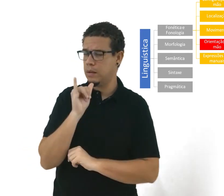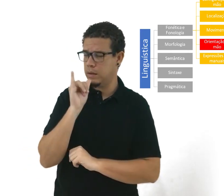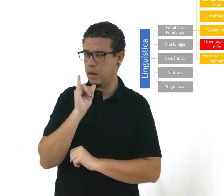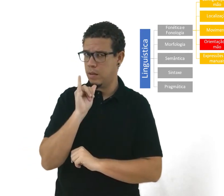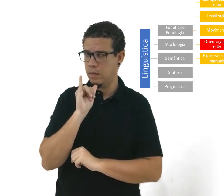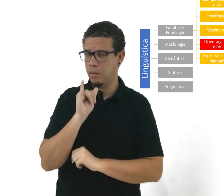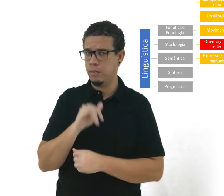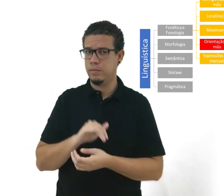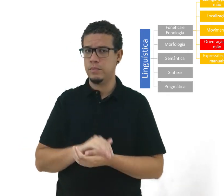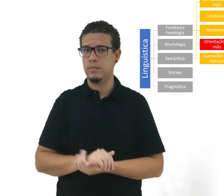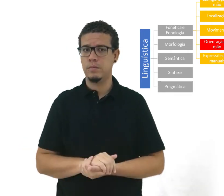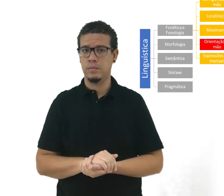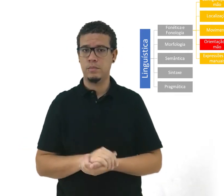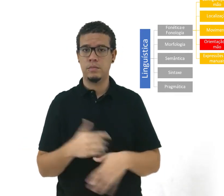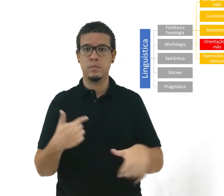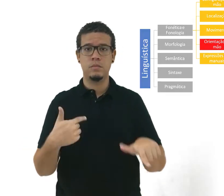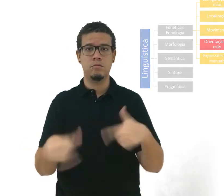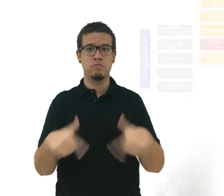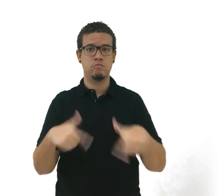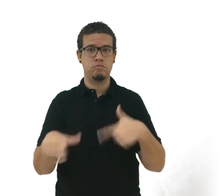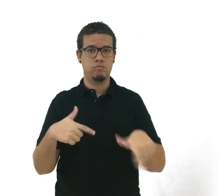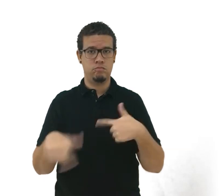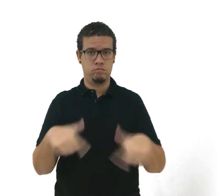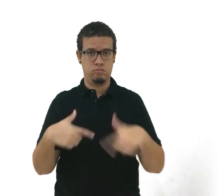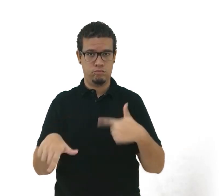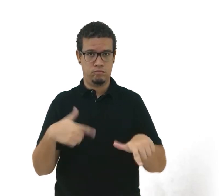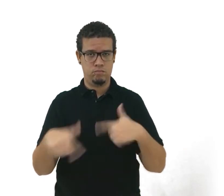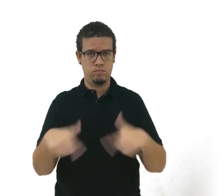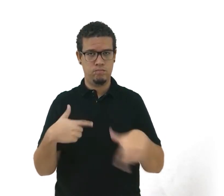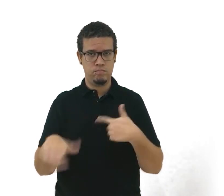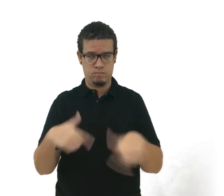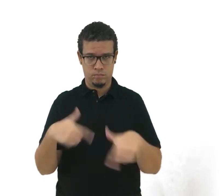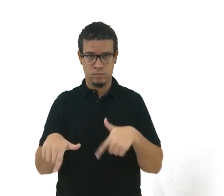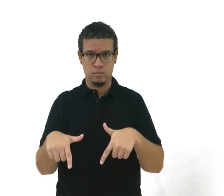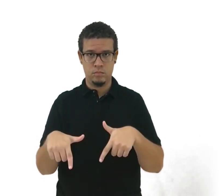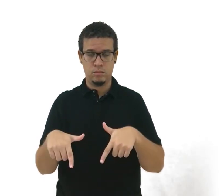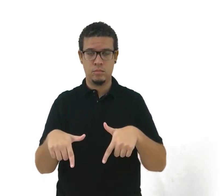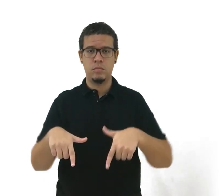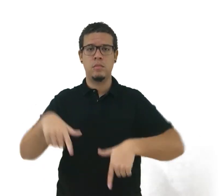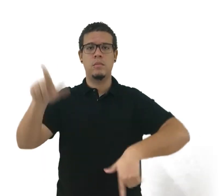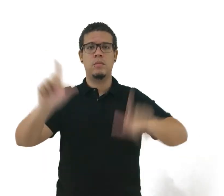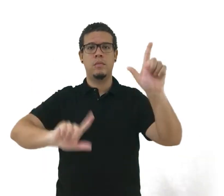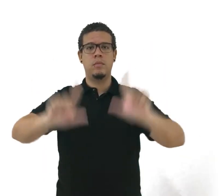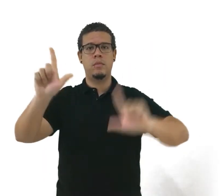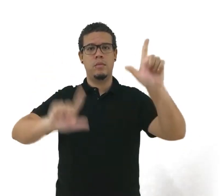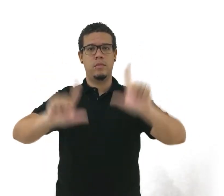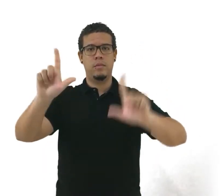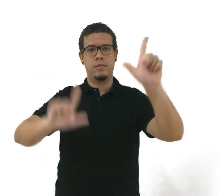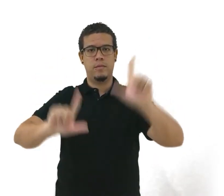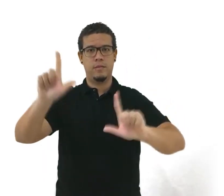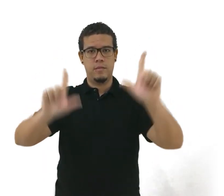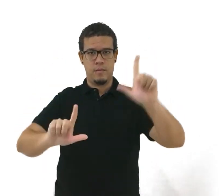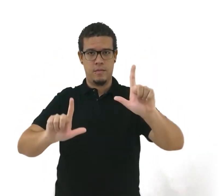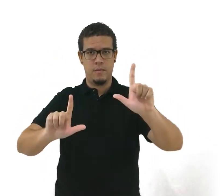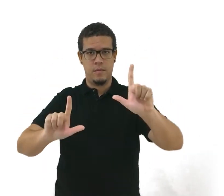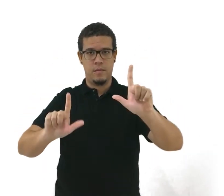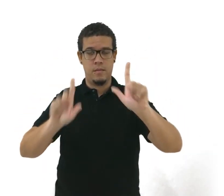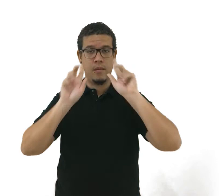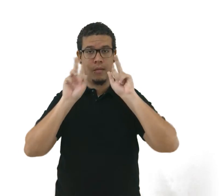que a palma da mão irá ficar, como por exemplo, trabalhar e televisão.